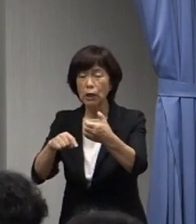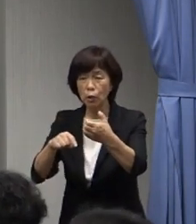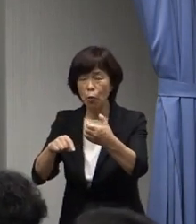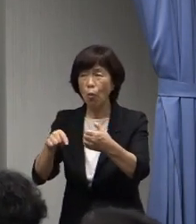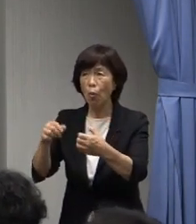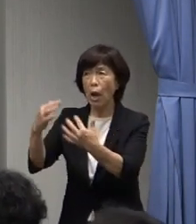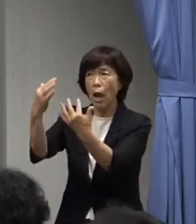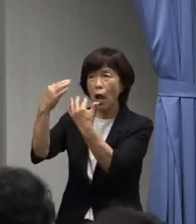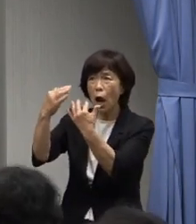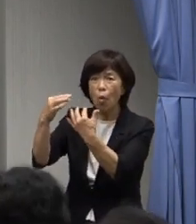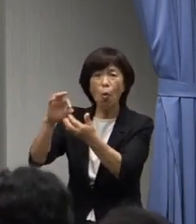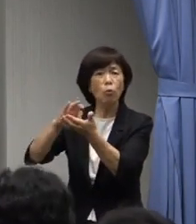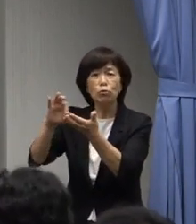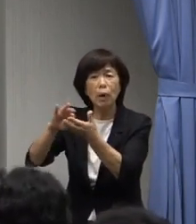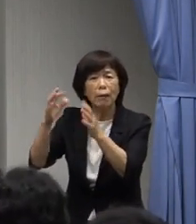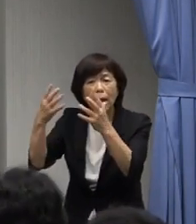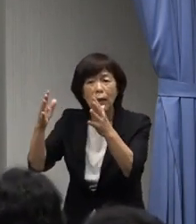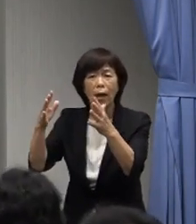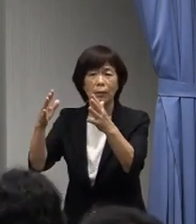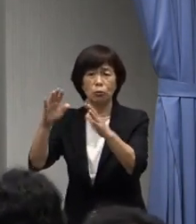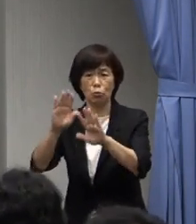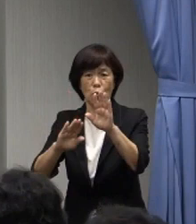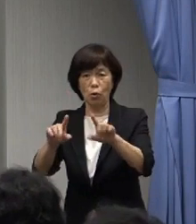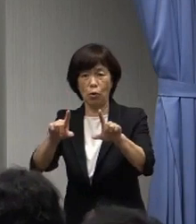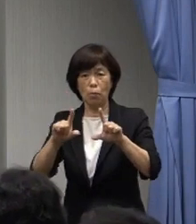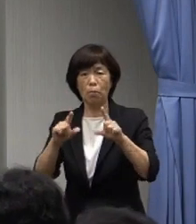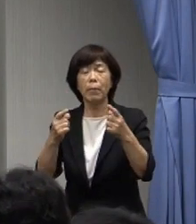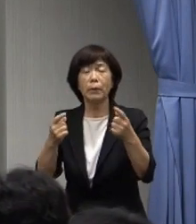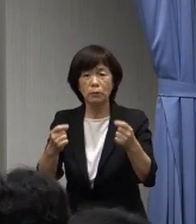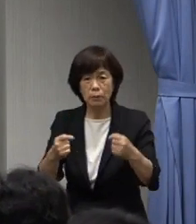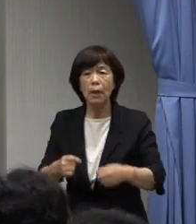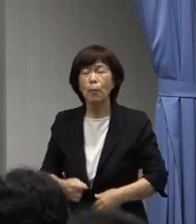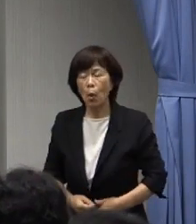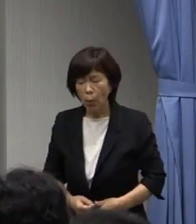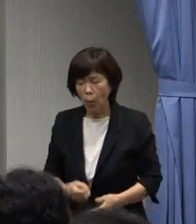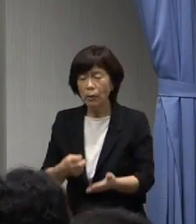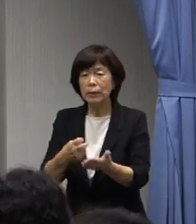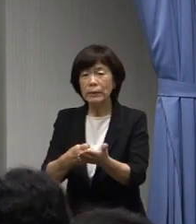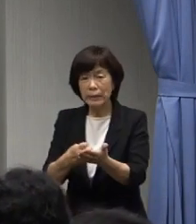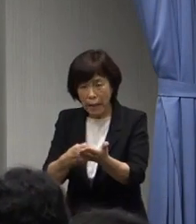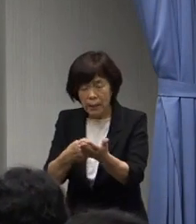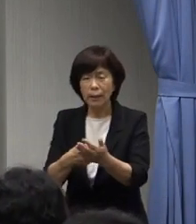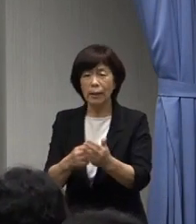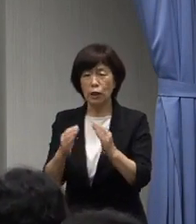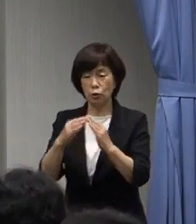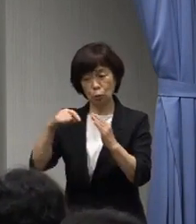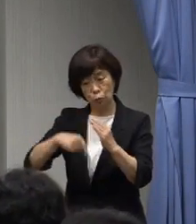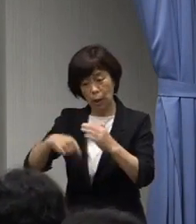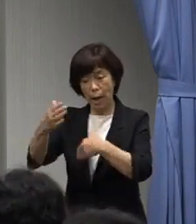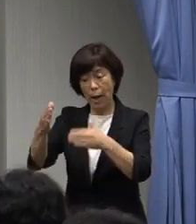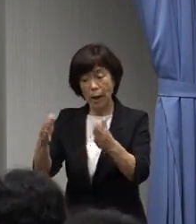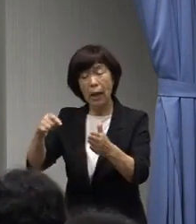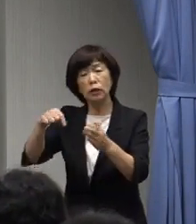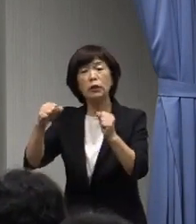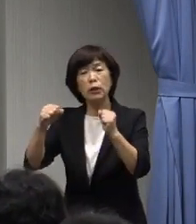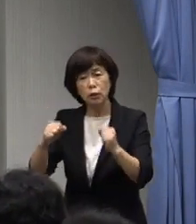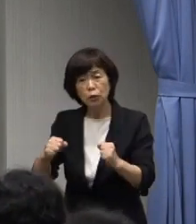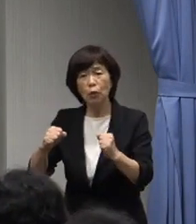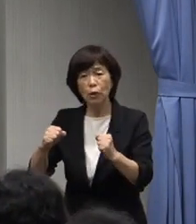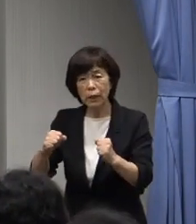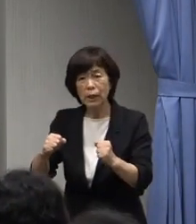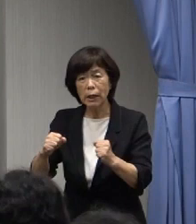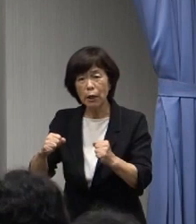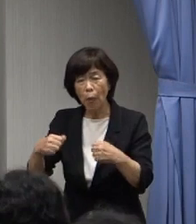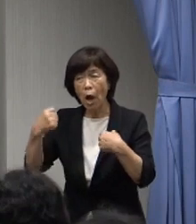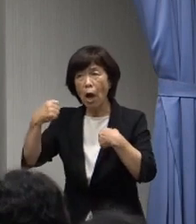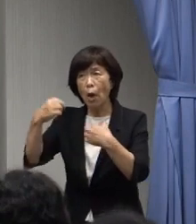ったという方です。ですのでぜひですね、エアコンを積極的に活用して、